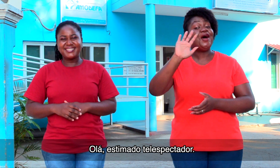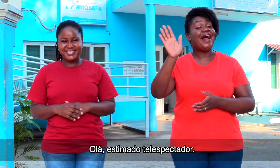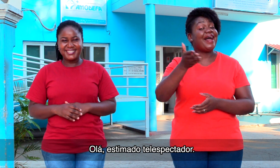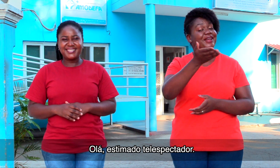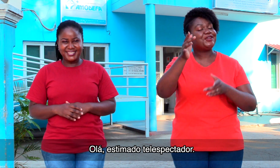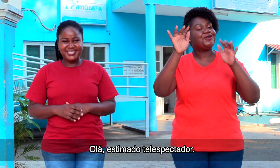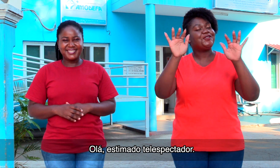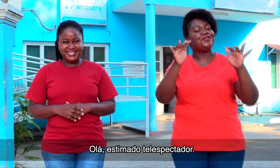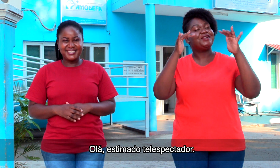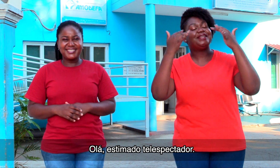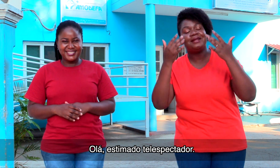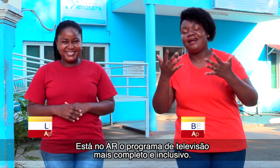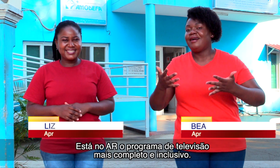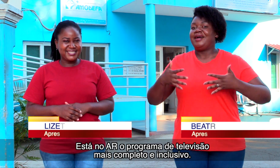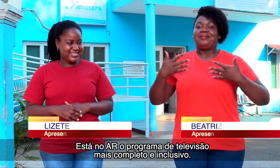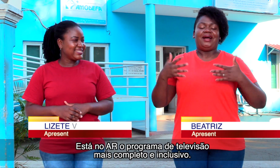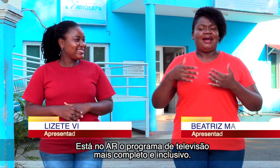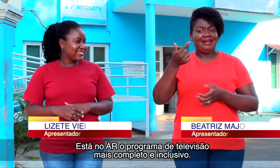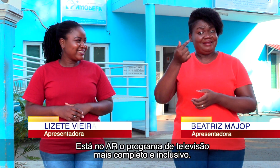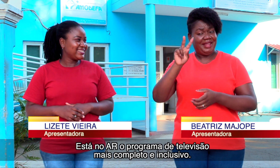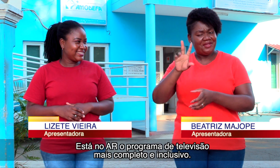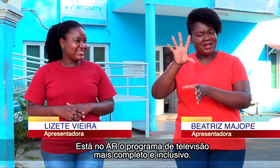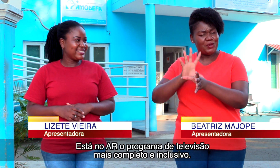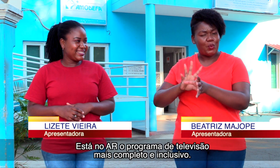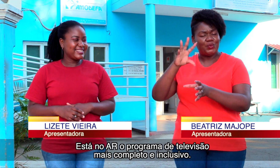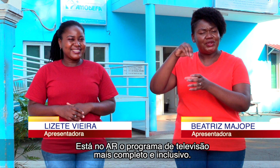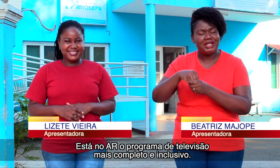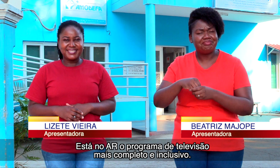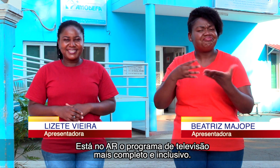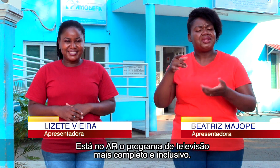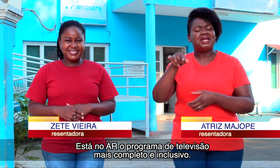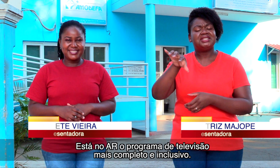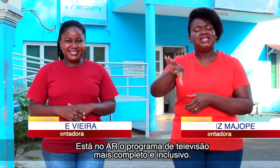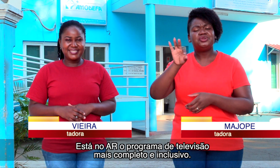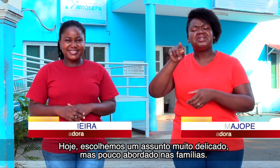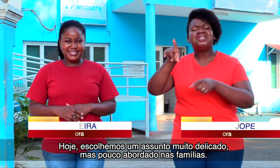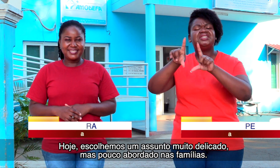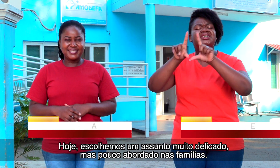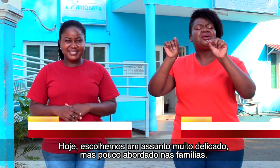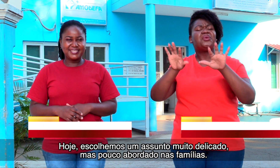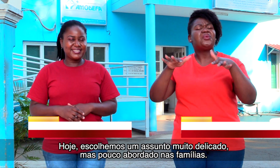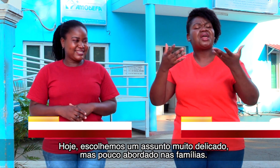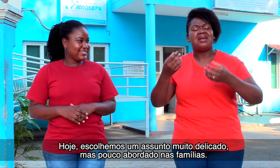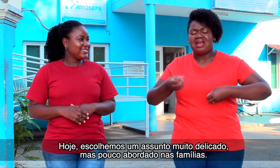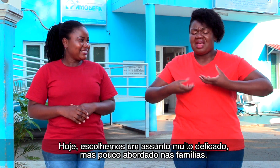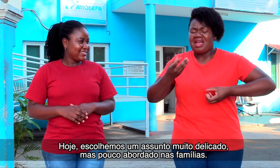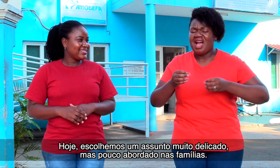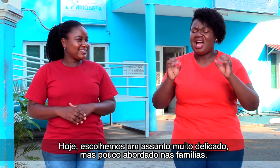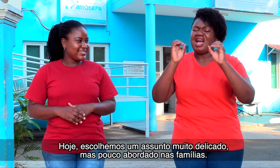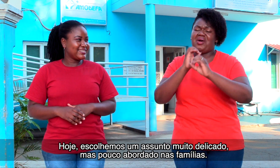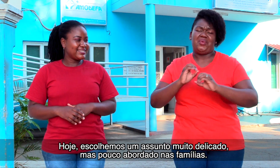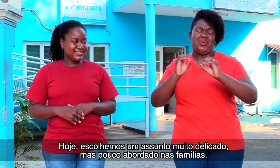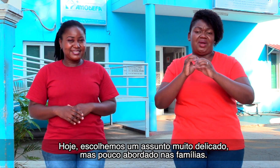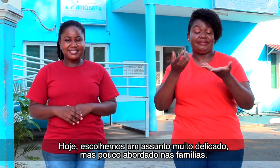Olá, estimado telespectador! Está no ar o programa de televisão mais completo e inclusivo. Hoje escolhemos um assunto